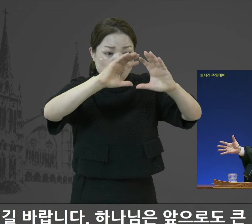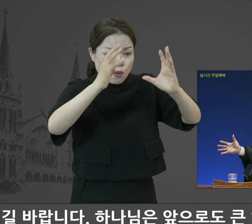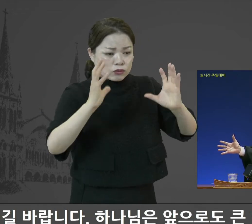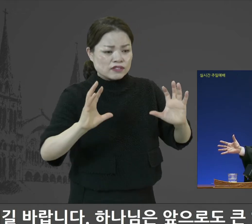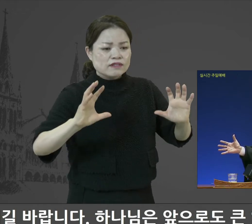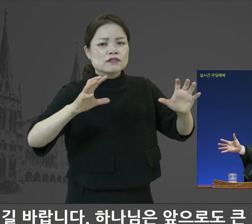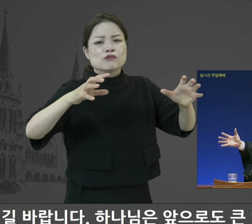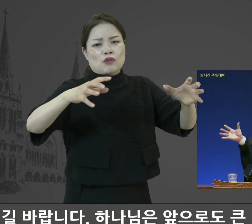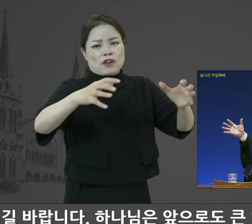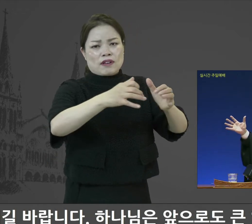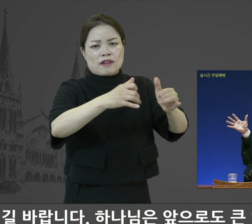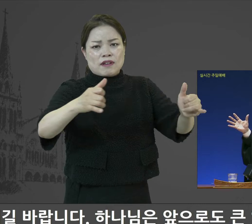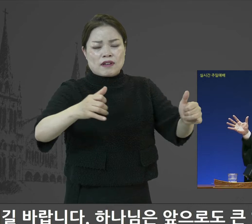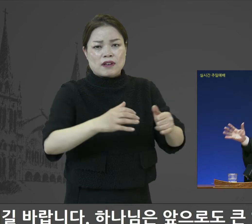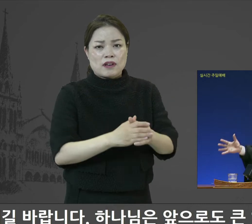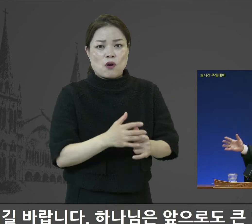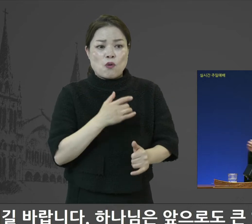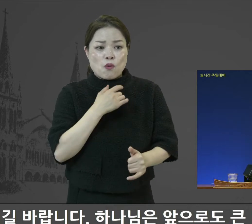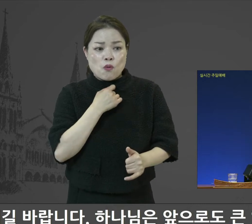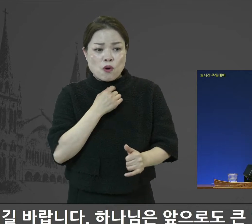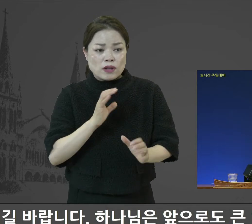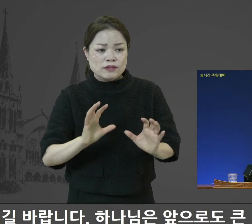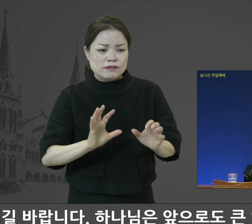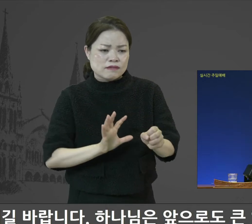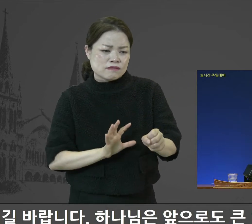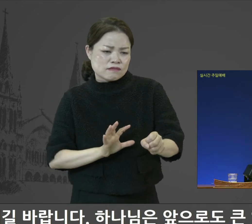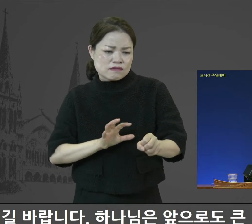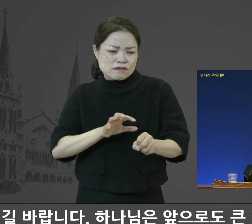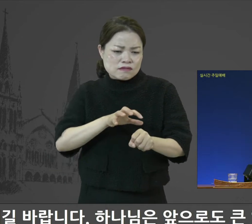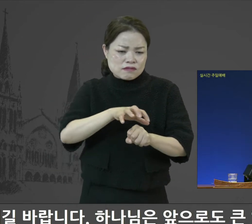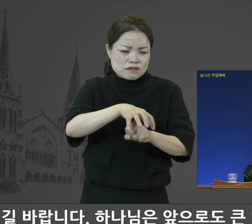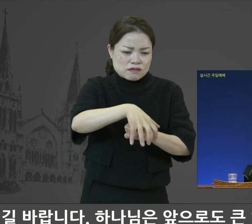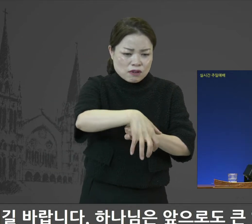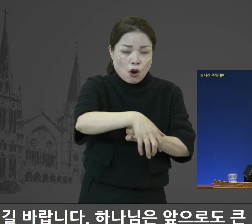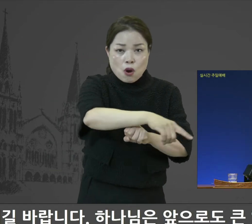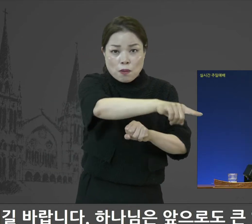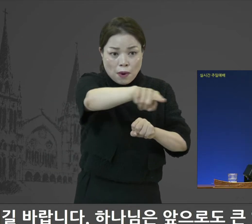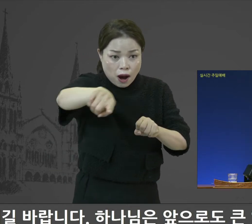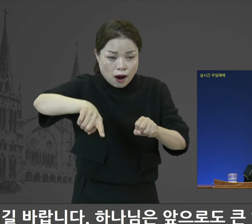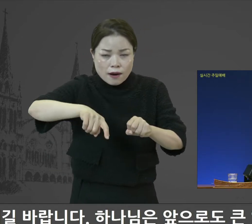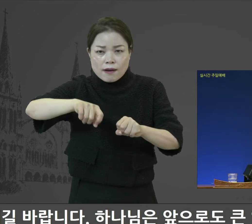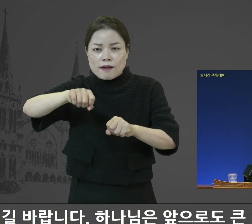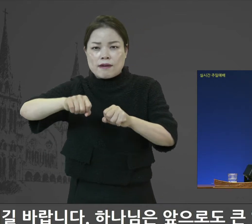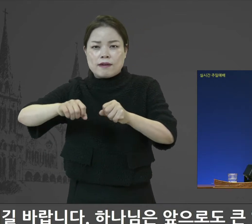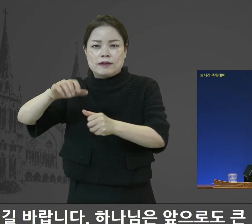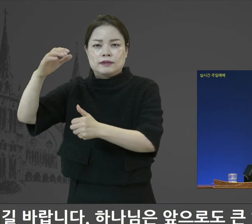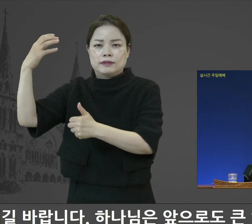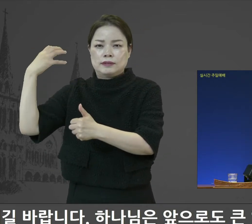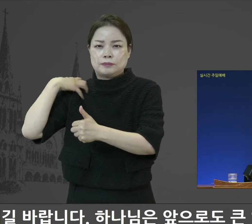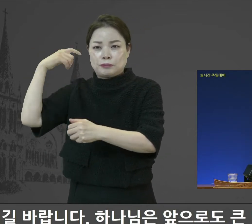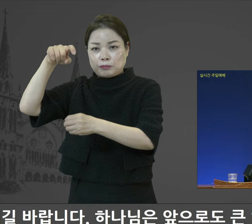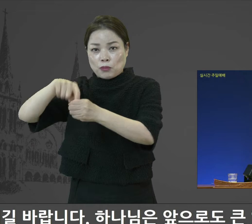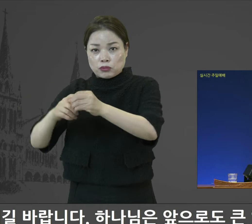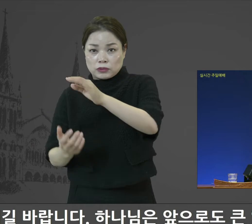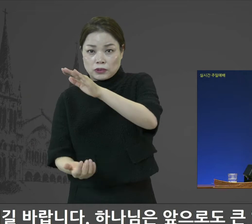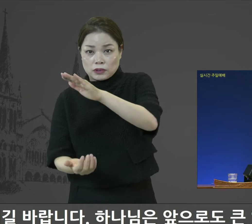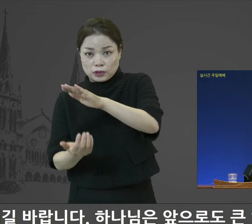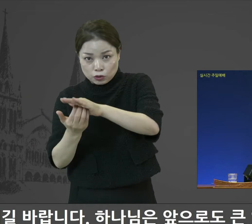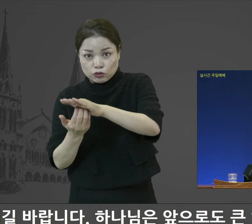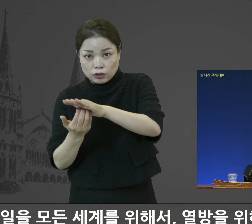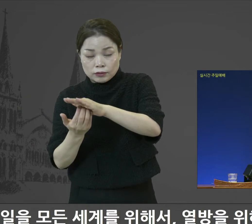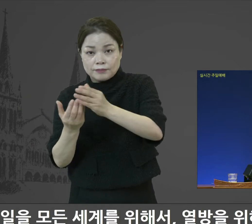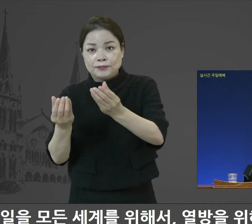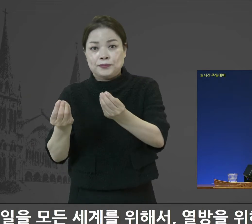세계를 위해서, 하나님이 원하시는 열방을 위해서 큰 일을 행하실 것을 기대하시는 저와 여러분이 되어야 될 줄로